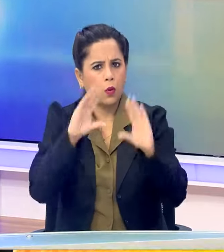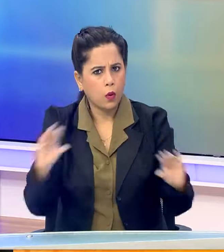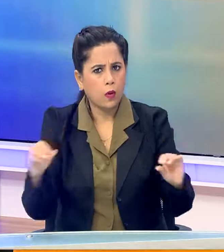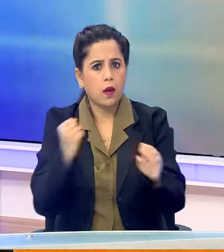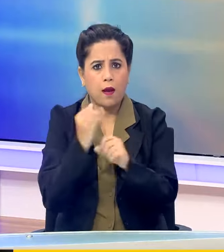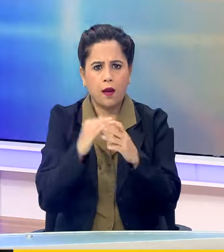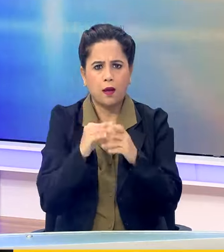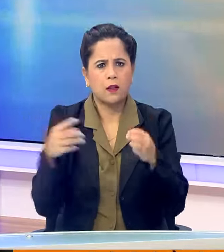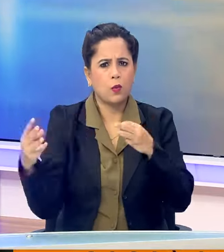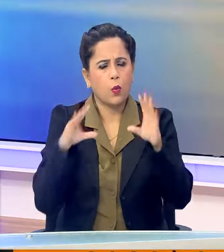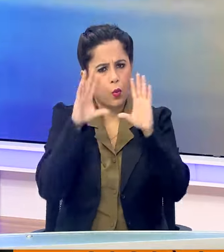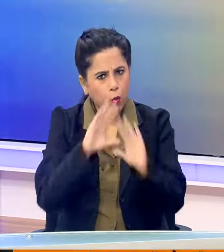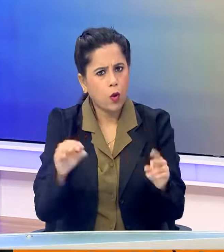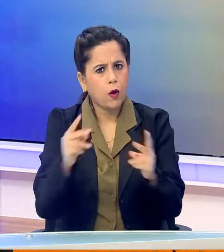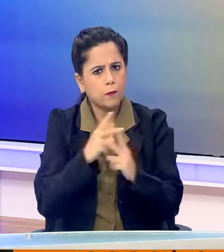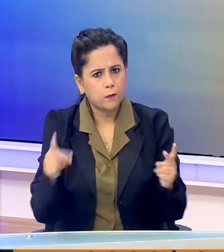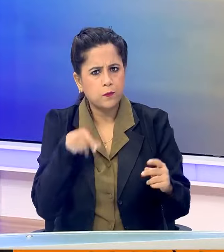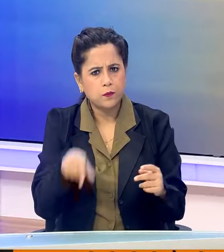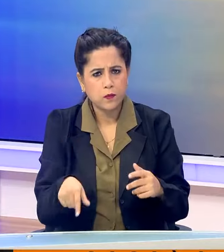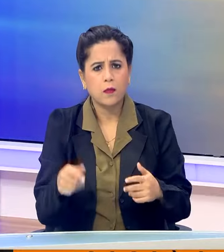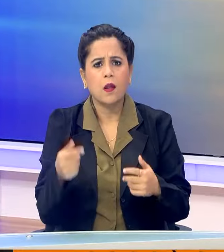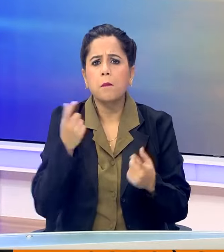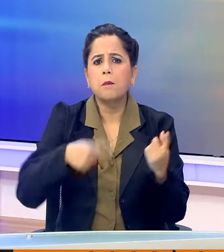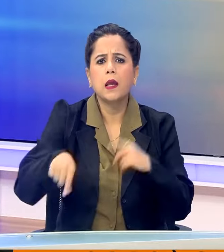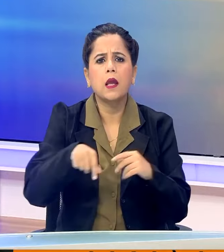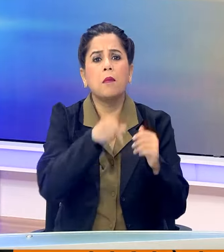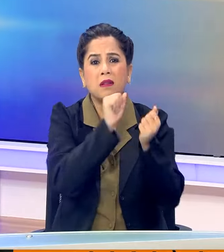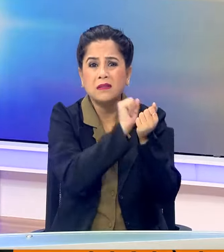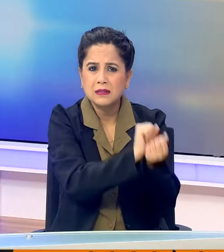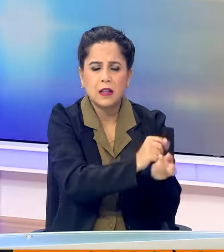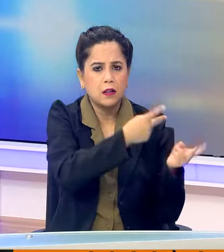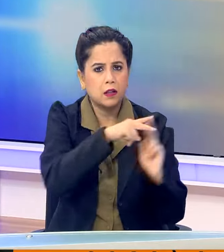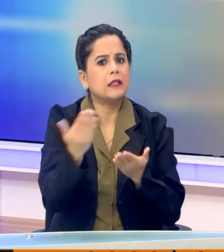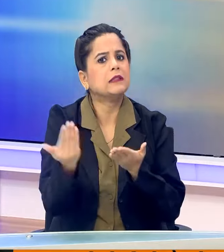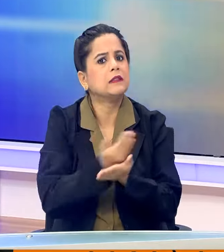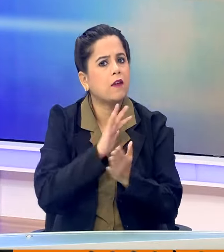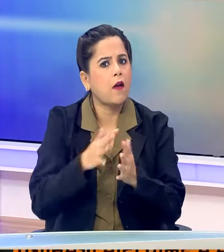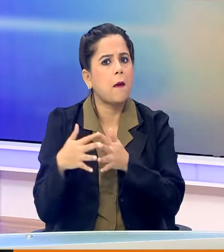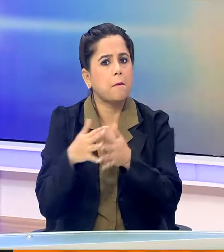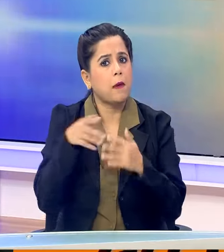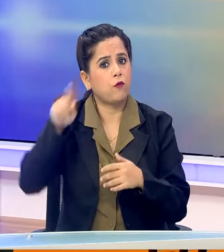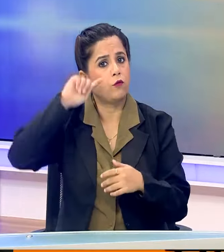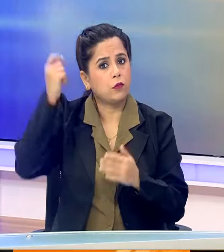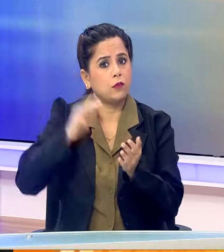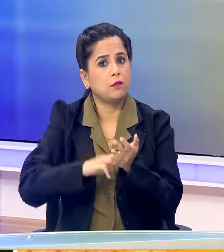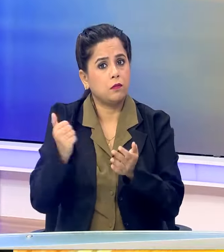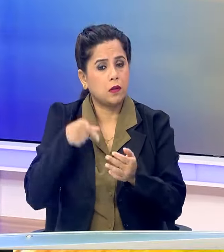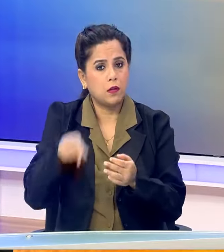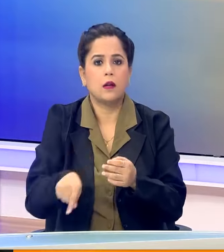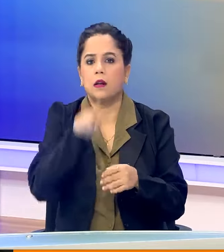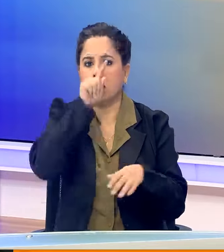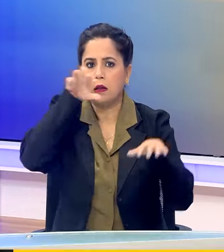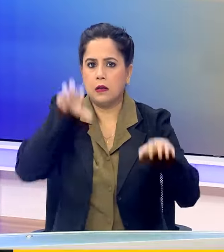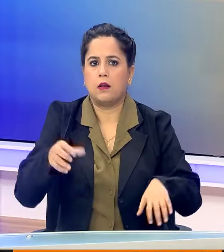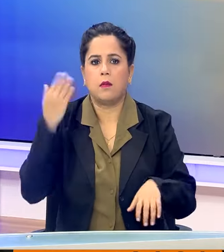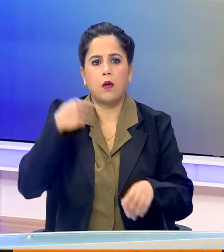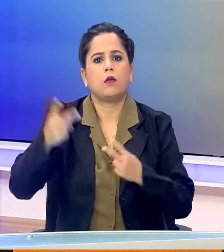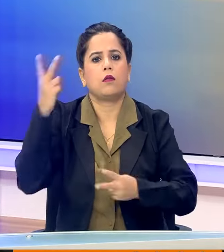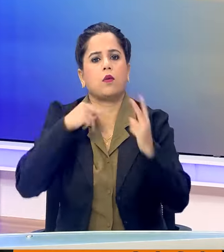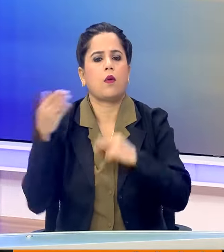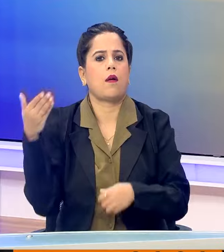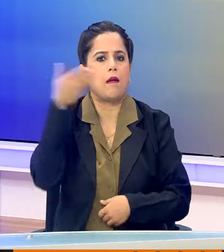युद्ध को खत्म करने और बंधकों की सुरक्षित वापसी के उद्देश्य से अमेरिकी विदेश मंत्री एंथनी ब्लिंकन ने मिस्र का